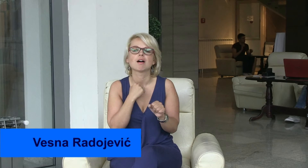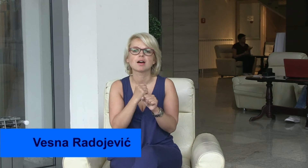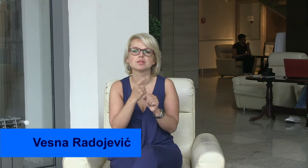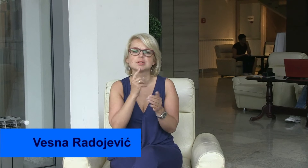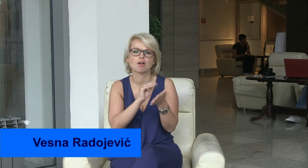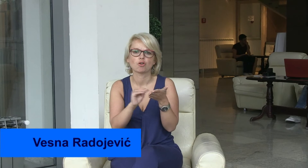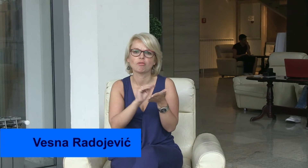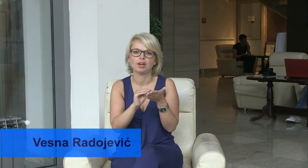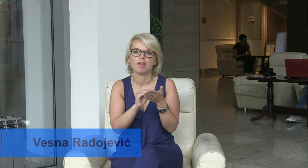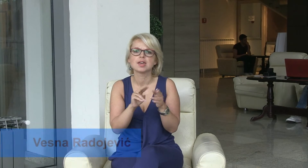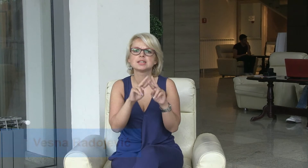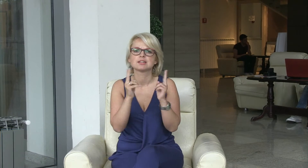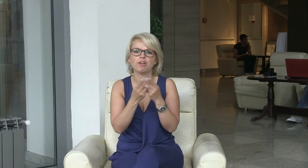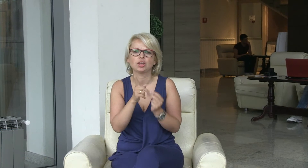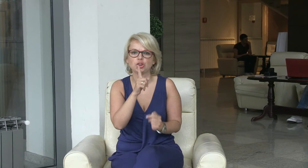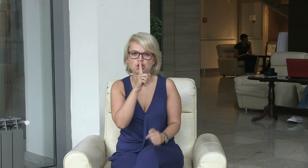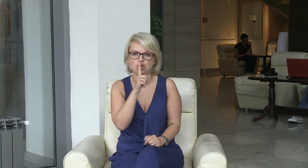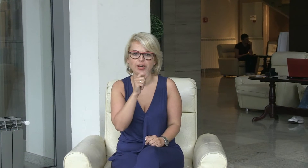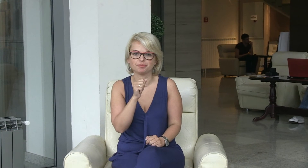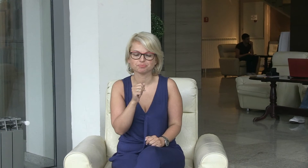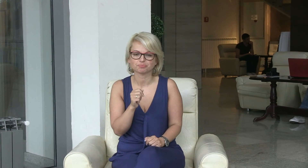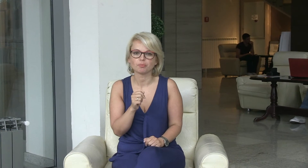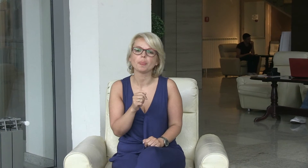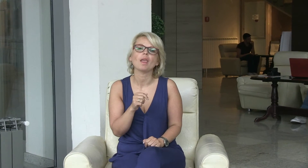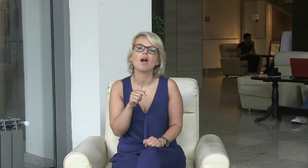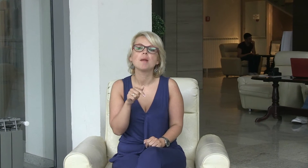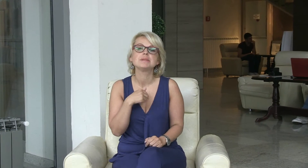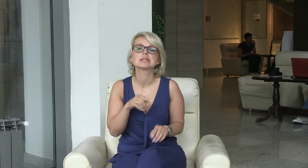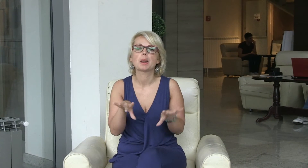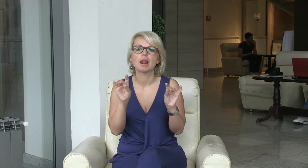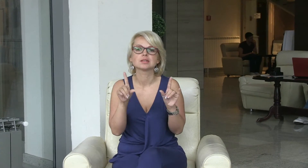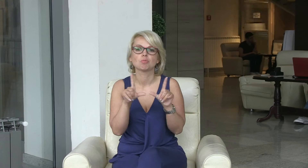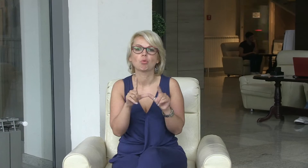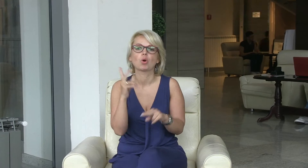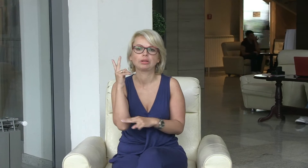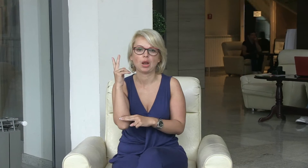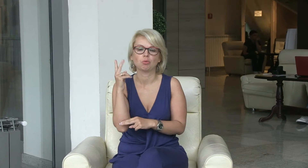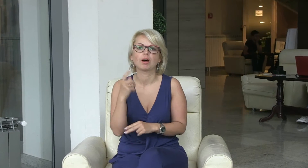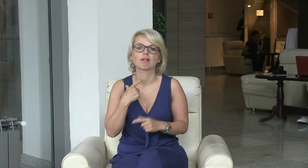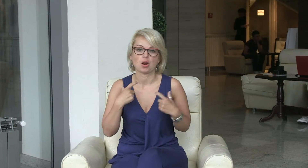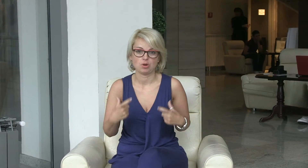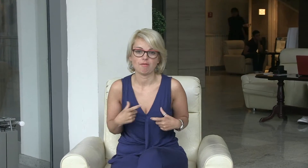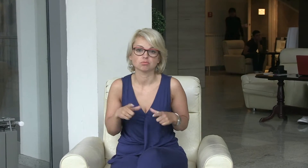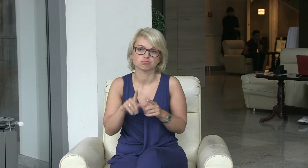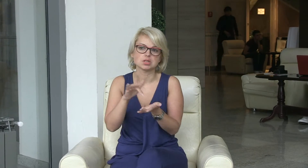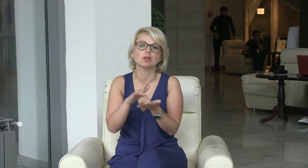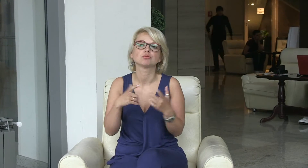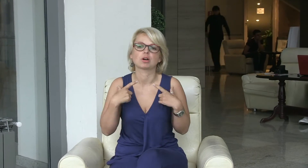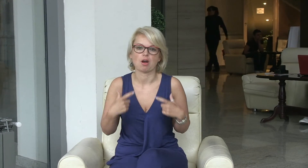Vesna. Ja radim kao novinar u Svetu tišine. Nalazimo se u hotelu Kragujevac,